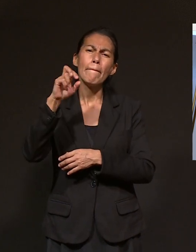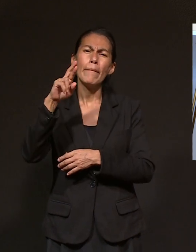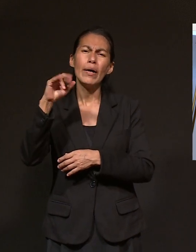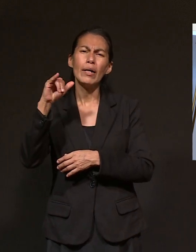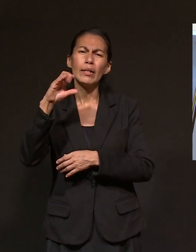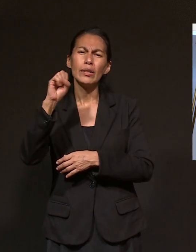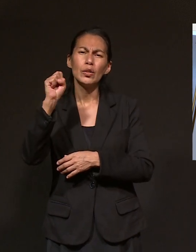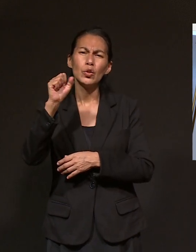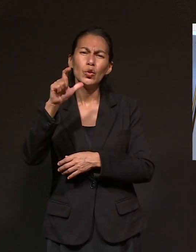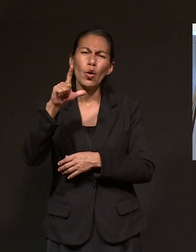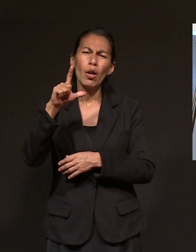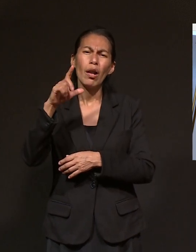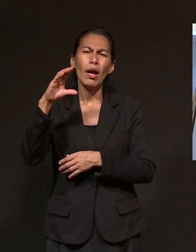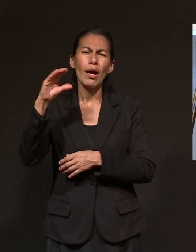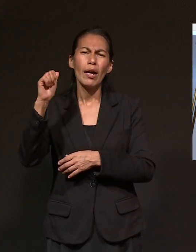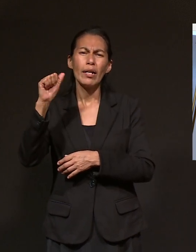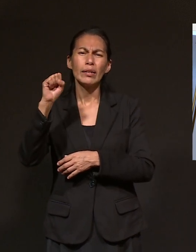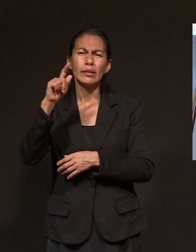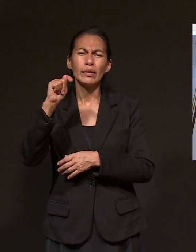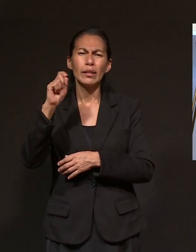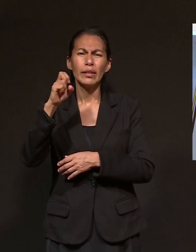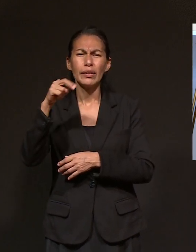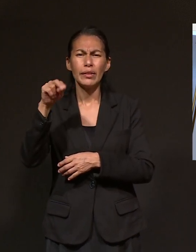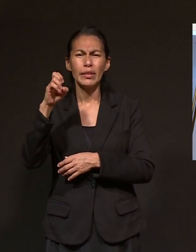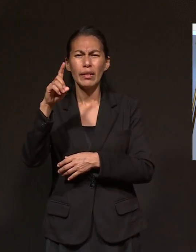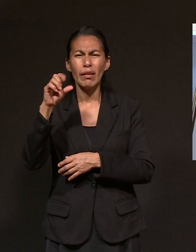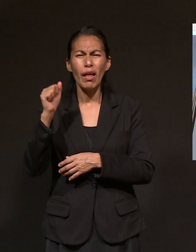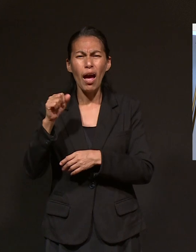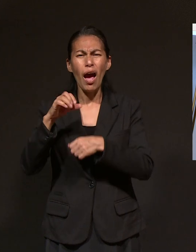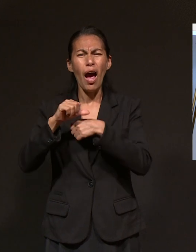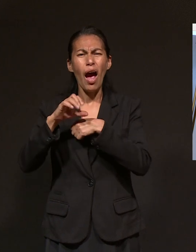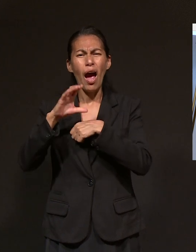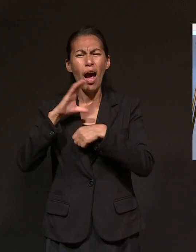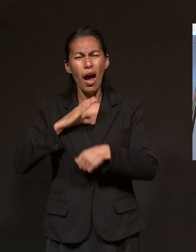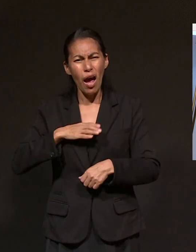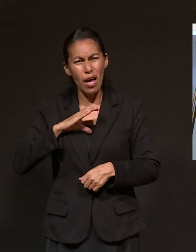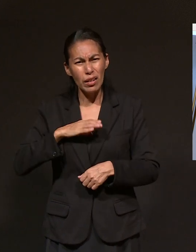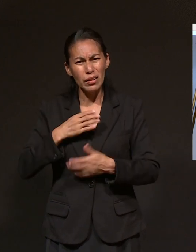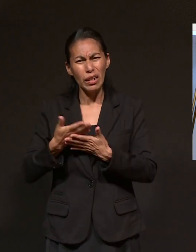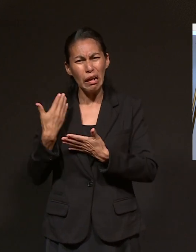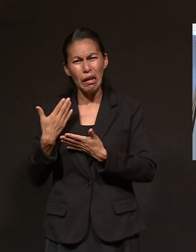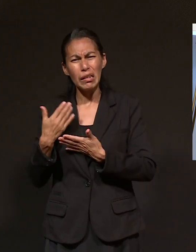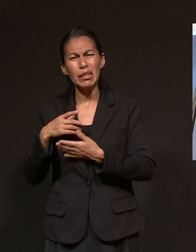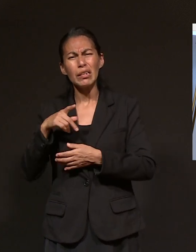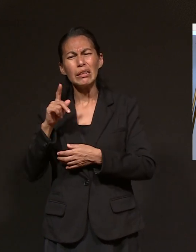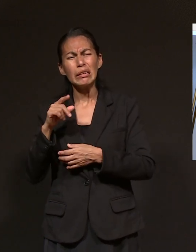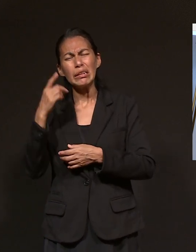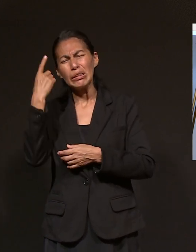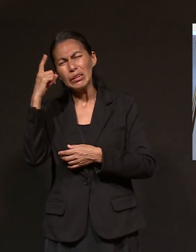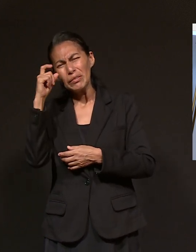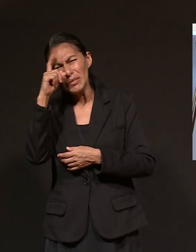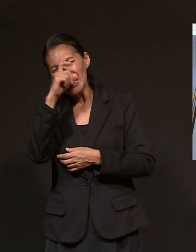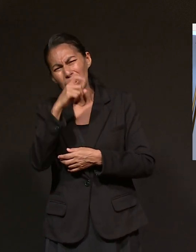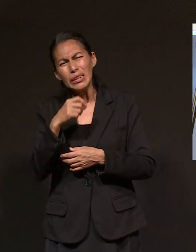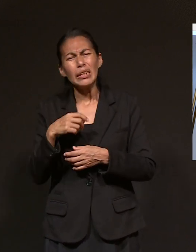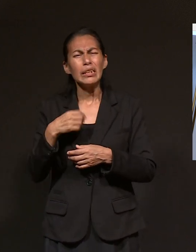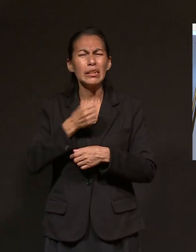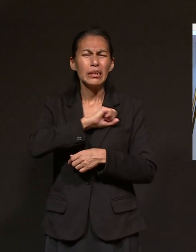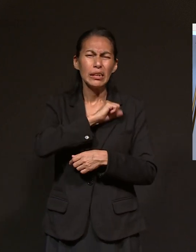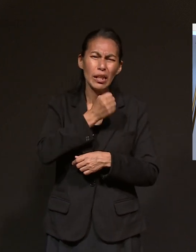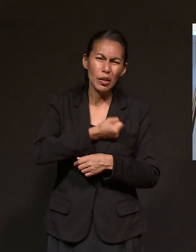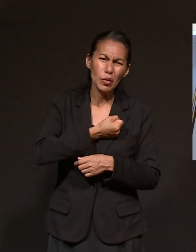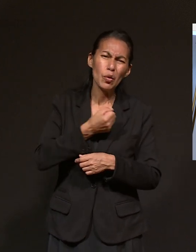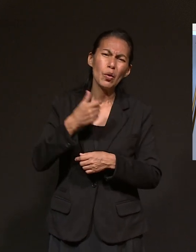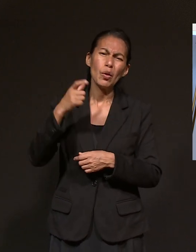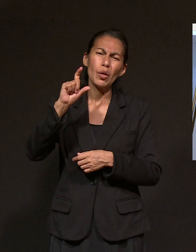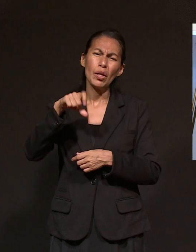Marisol Castañeda Ella tuvo cáncer Y tiene secuelas por las radiaciones Y quimio que le han dado